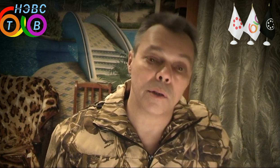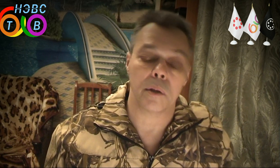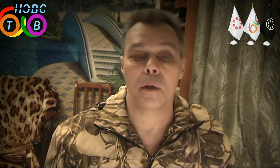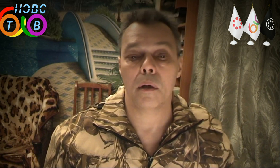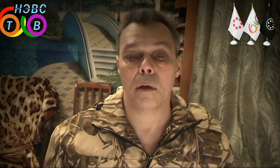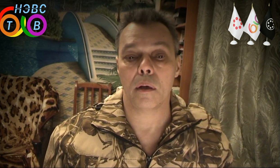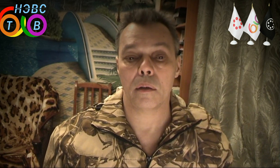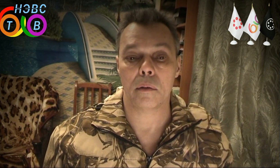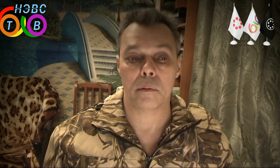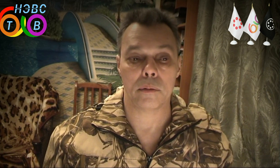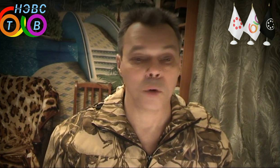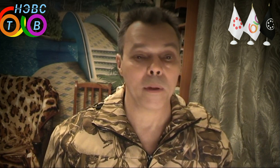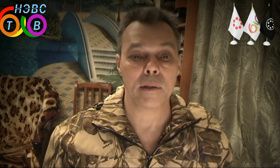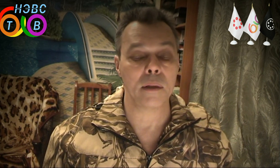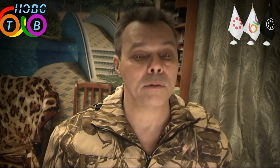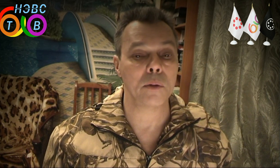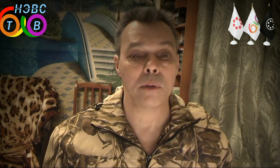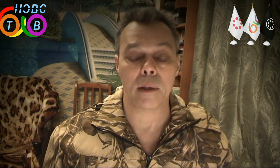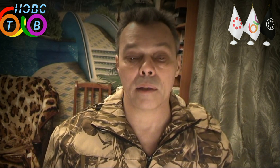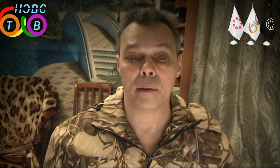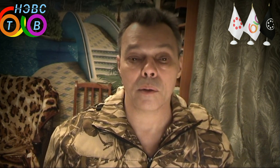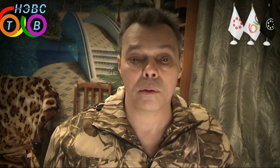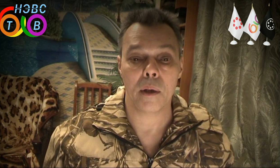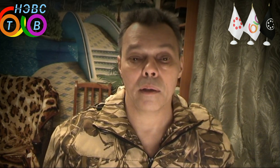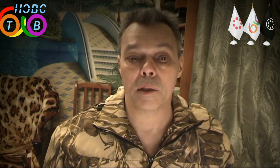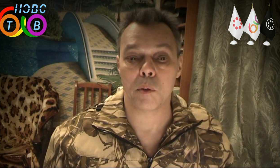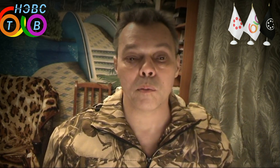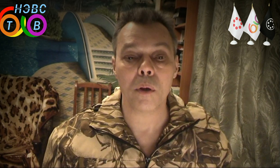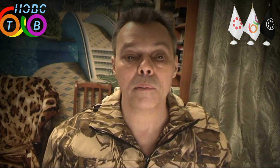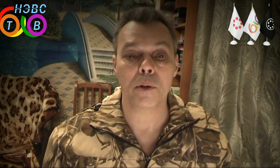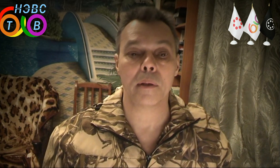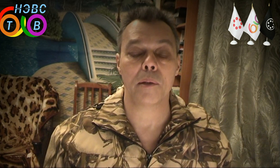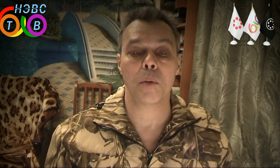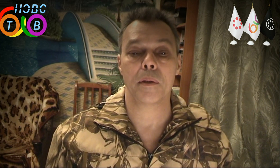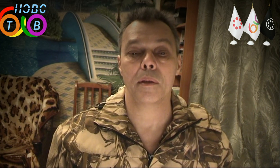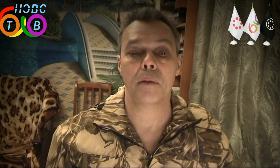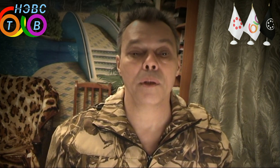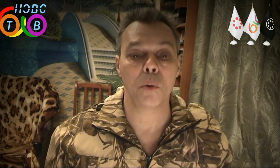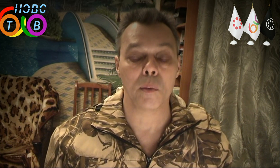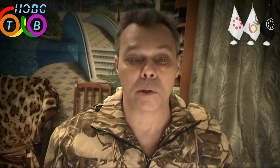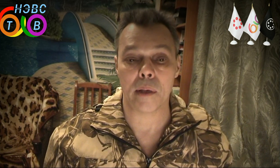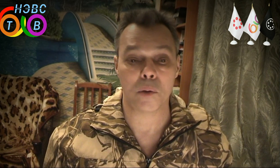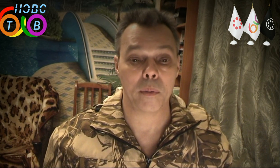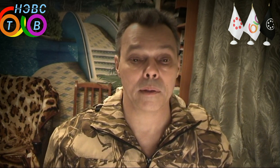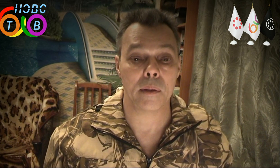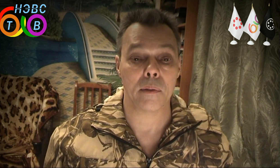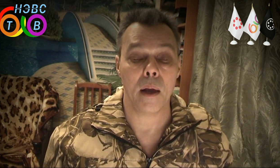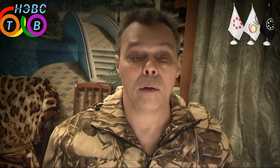же, 100% никто никогда не дает, и Господь Бог не может дать 100%, никто не может дать 100%.